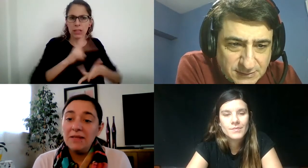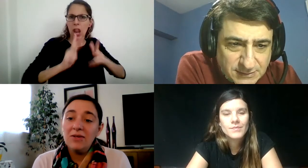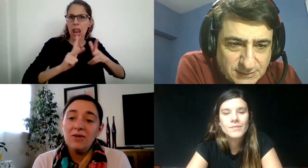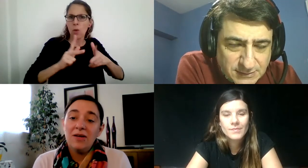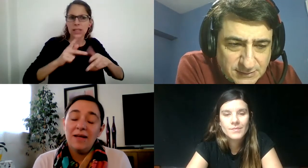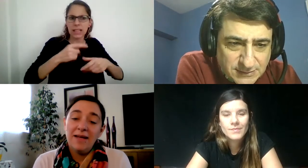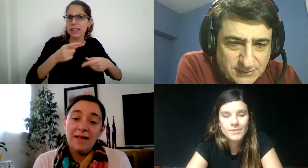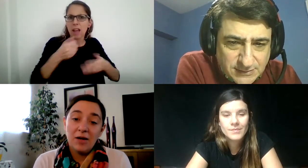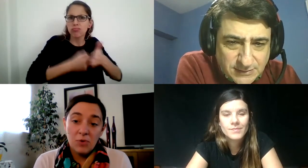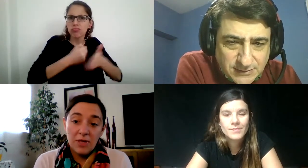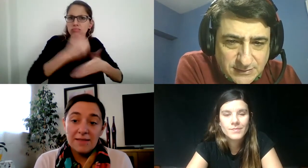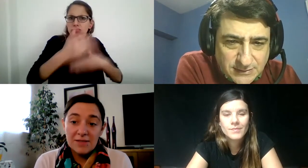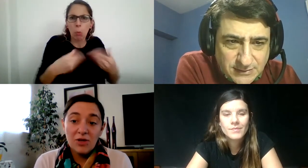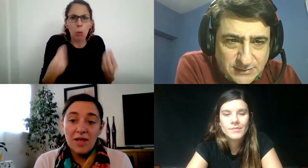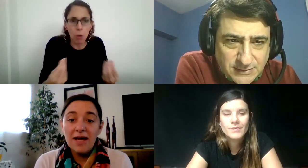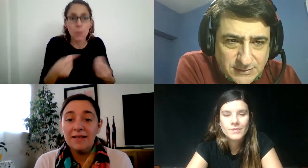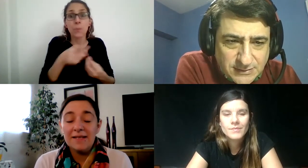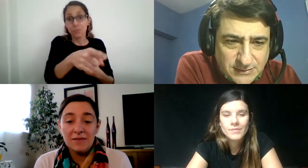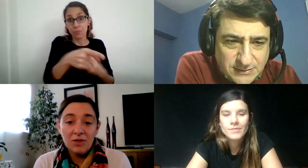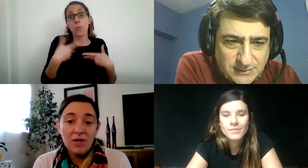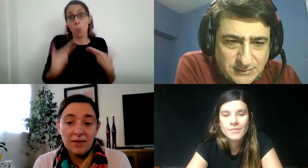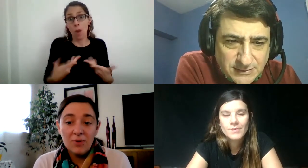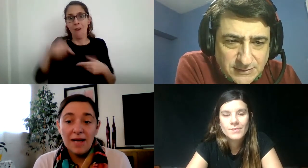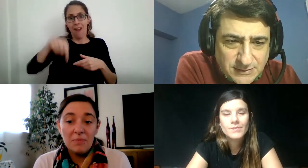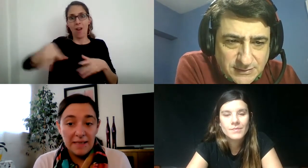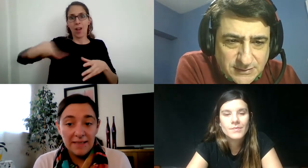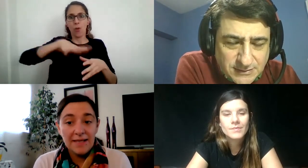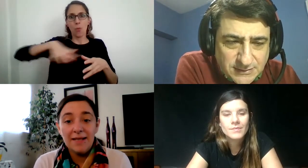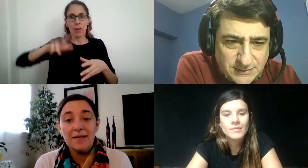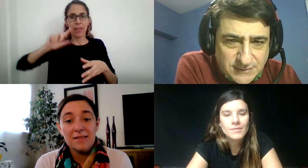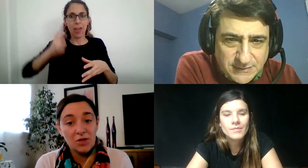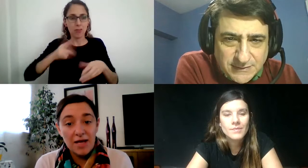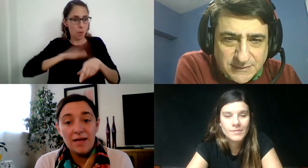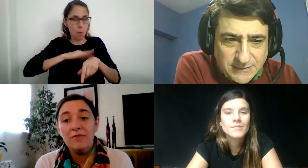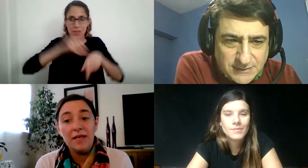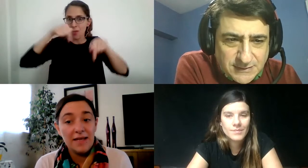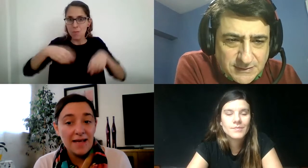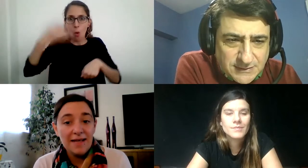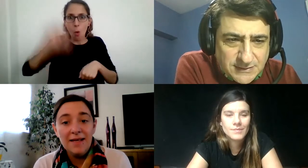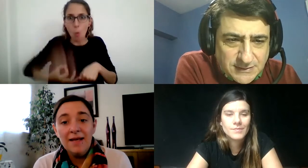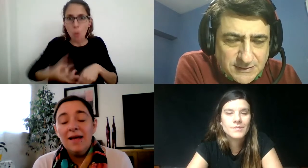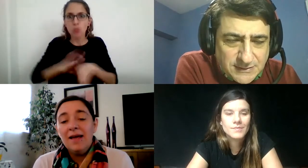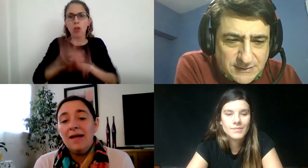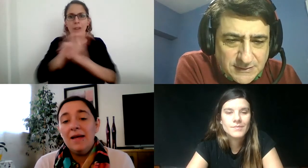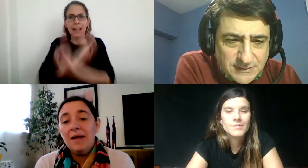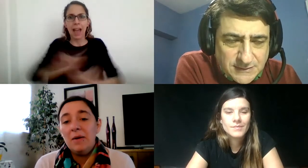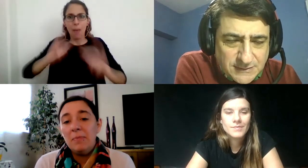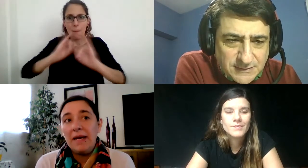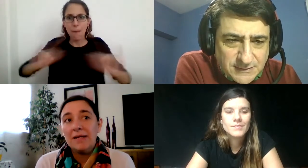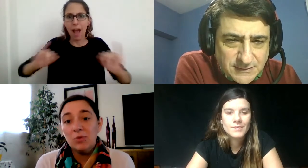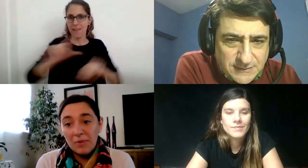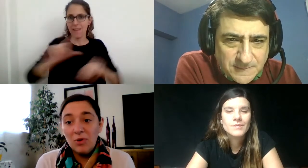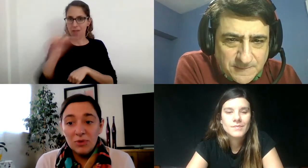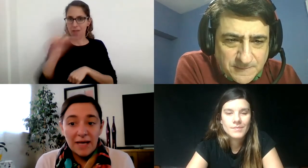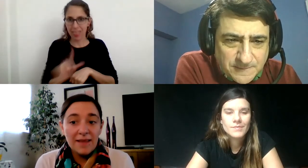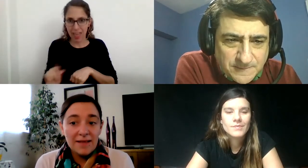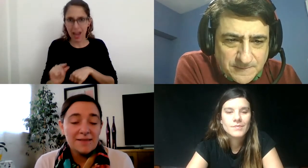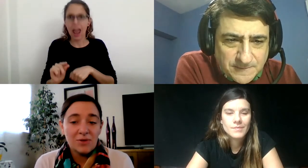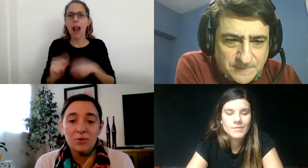este momento la comunidad sorda está llevando adelante una campaña nacional, federal, para